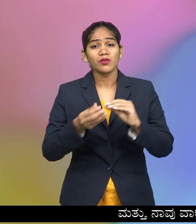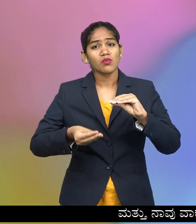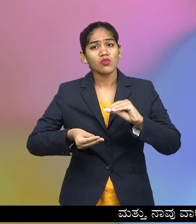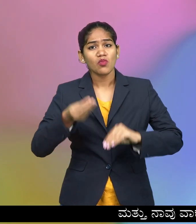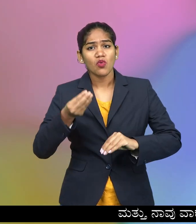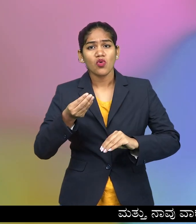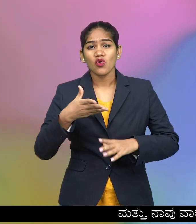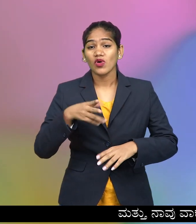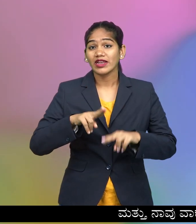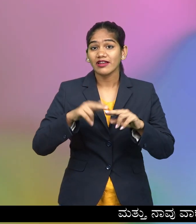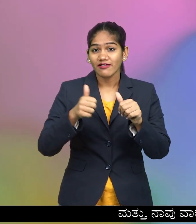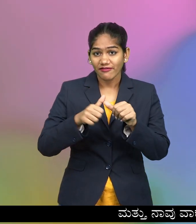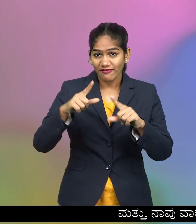ಪಡೆಯುತ್ತೇವೆ.